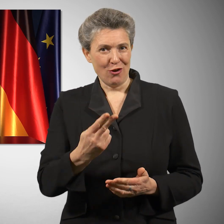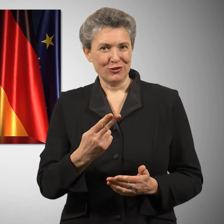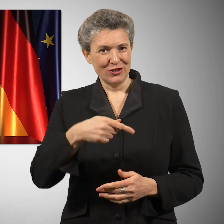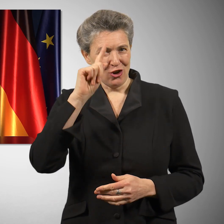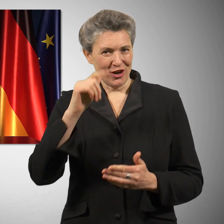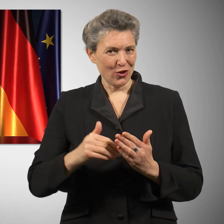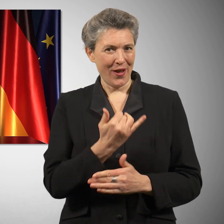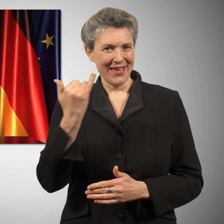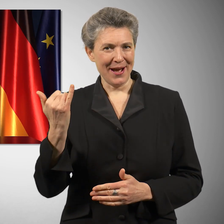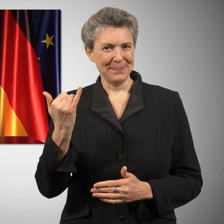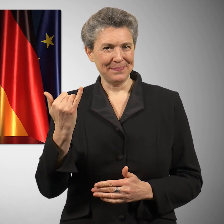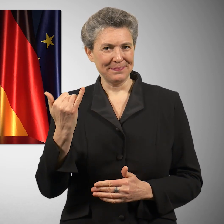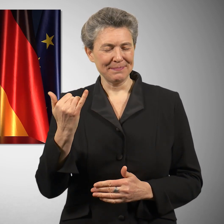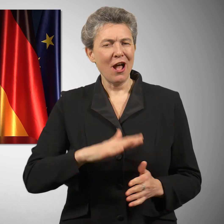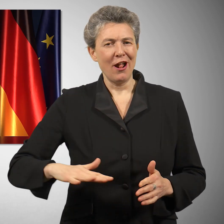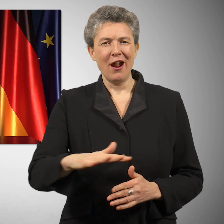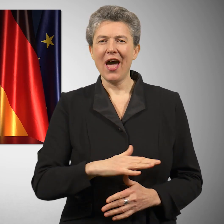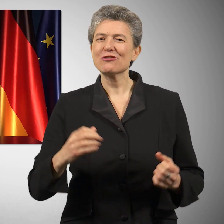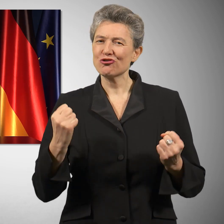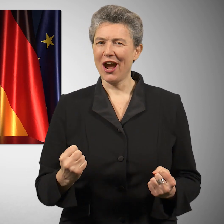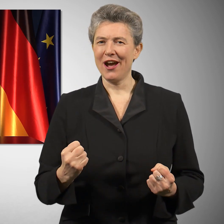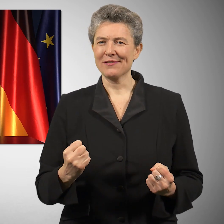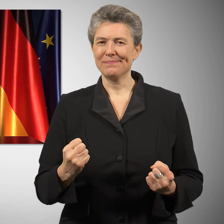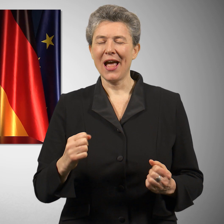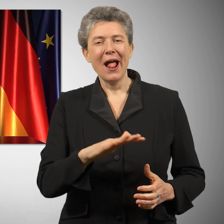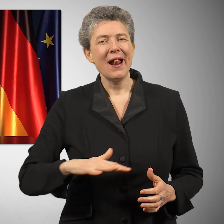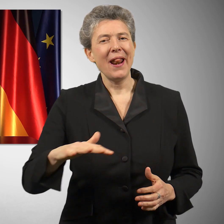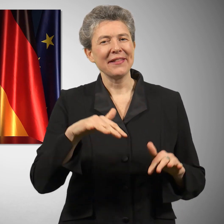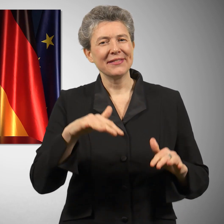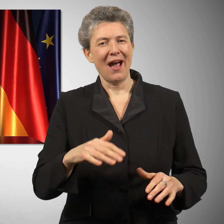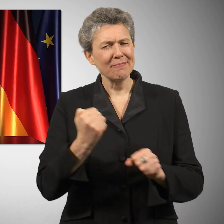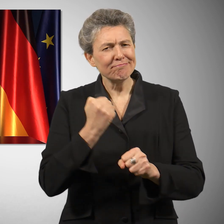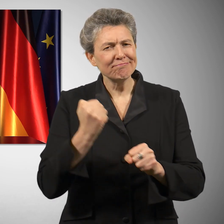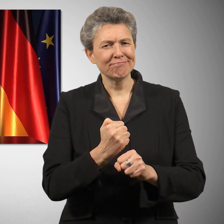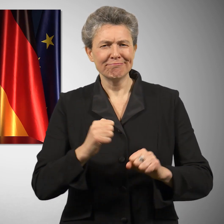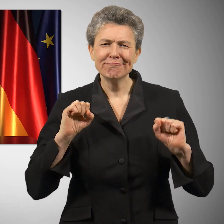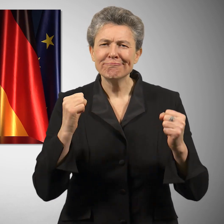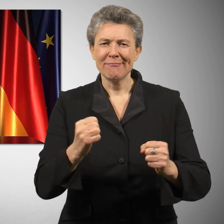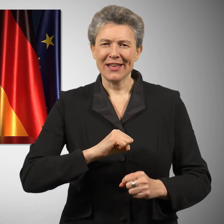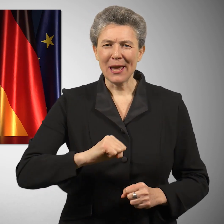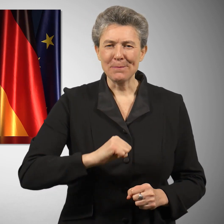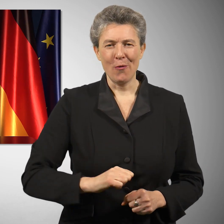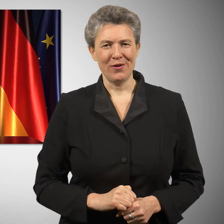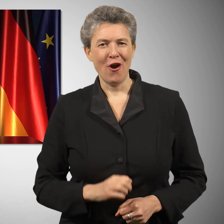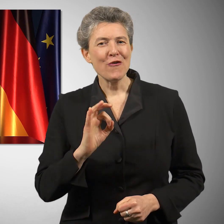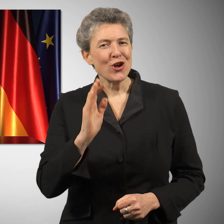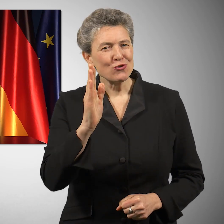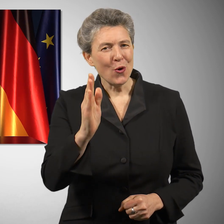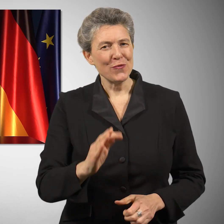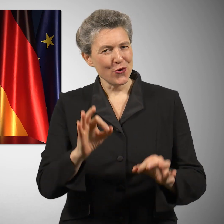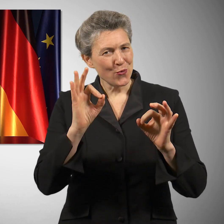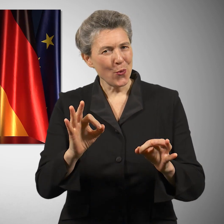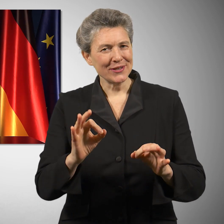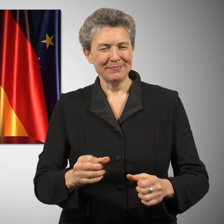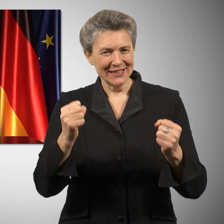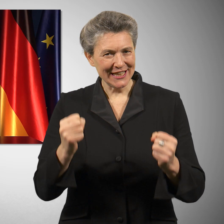Das ist Deutschland zu Beginn dieses neuen Jahres. Ein starkes Land. Ein Land, das mit Tatkraft und